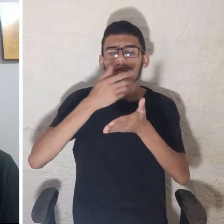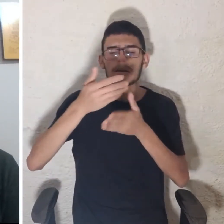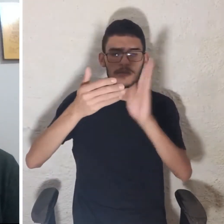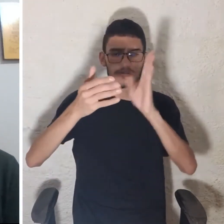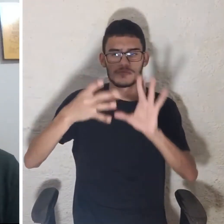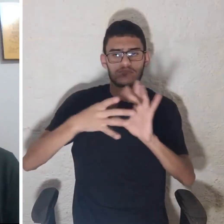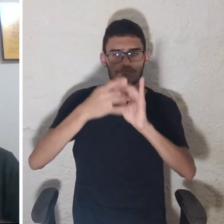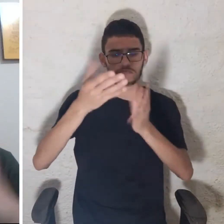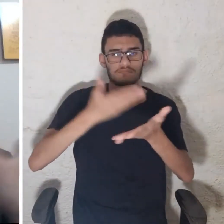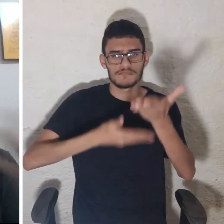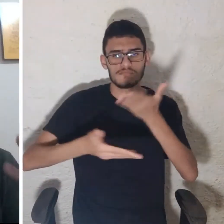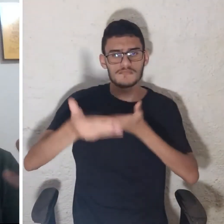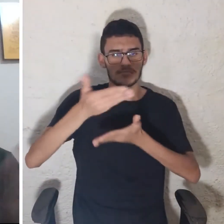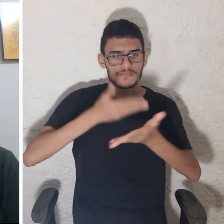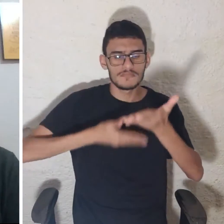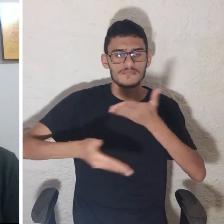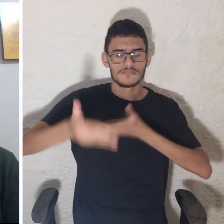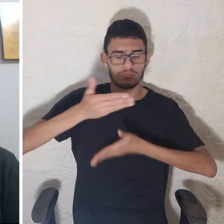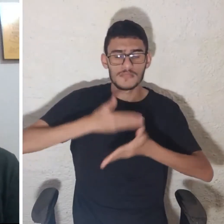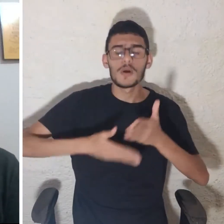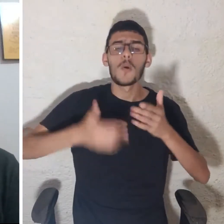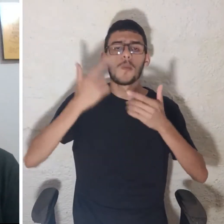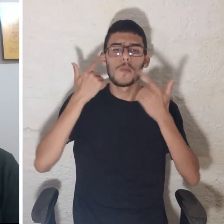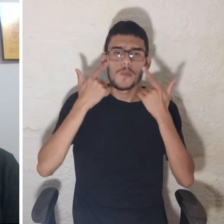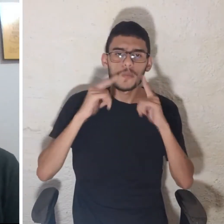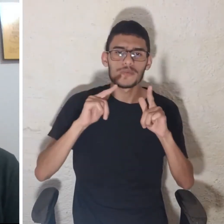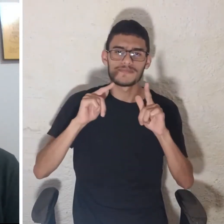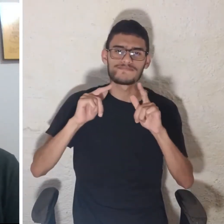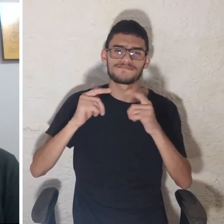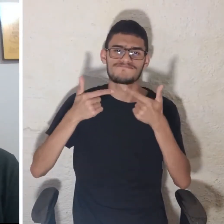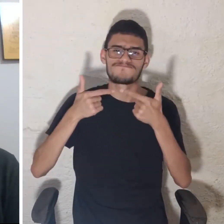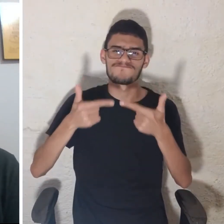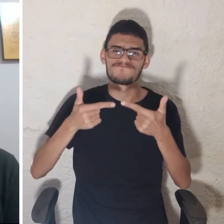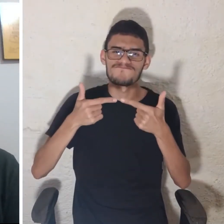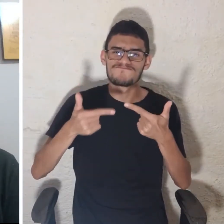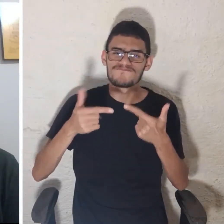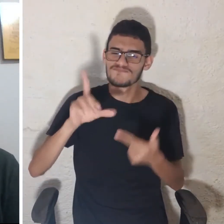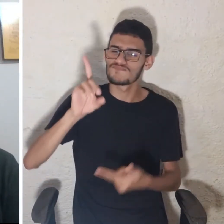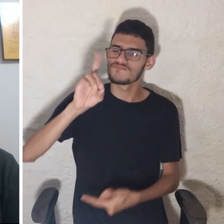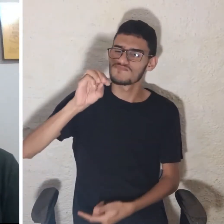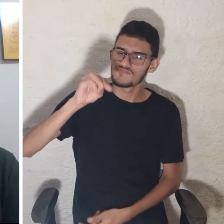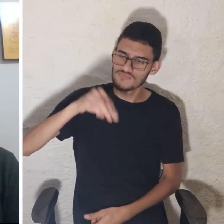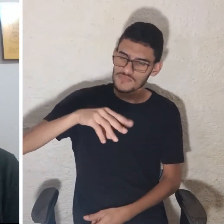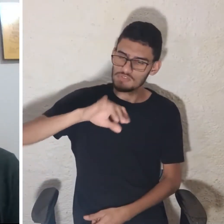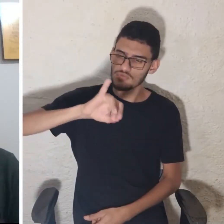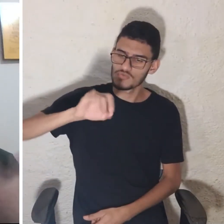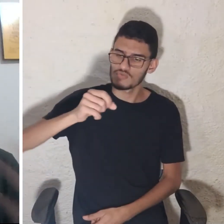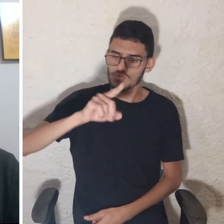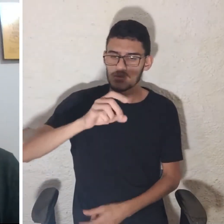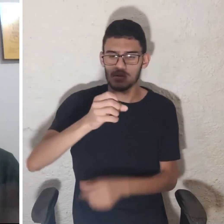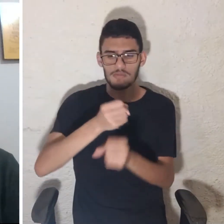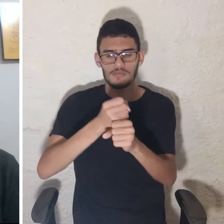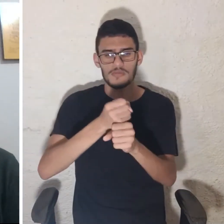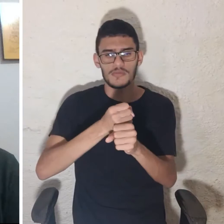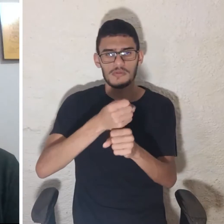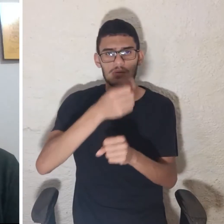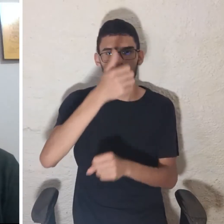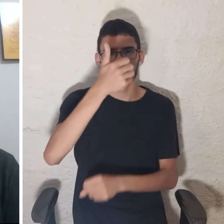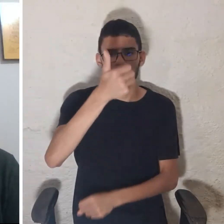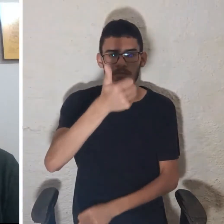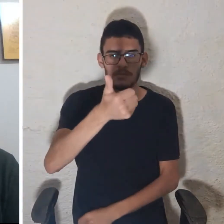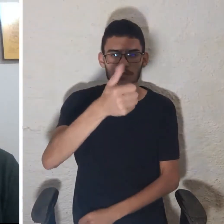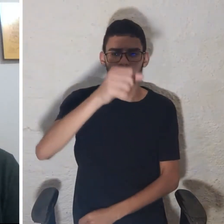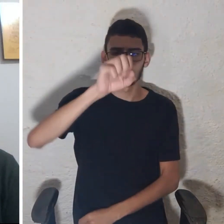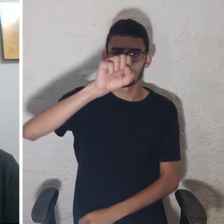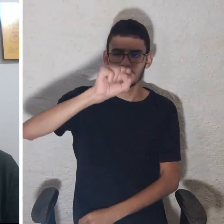foi a Inglaterra, que também foi depois agraciada, né, pelo rei Dom João em 1810, com os chamados Tratados